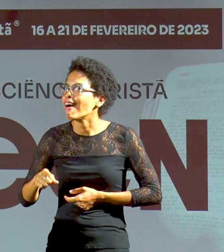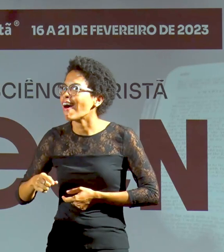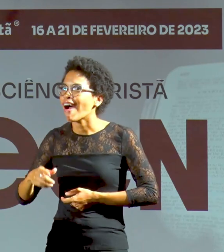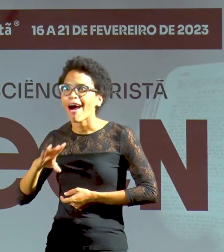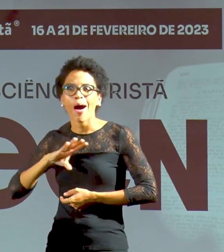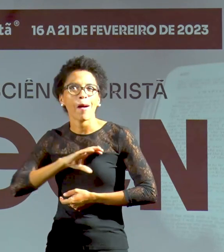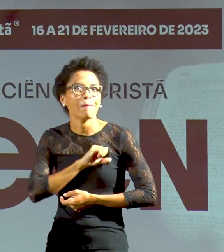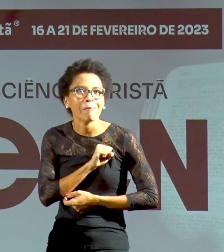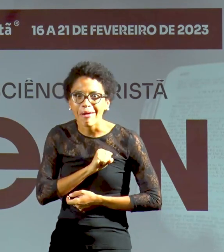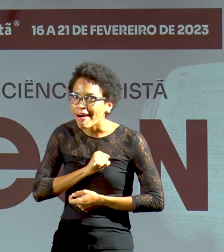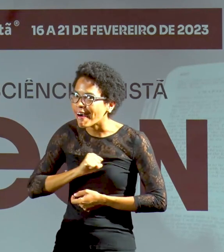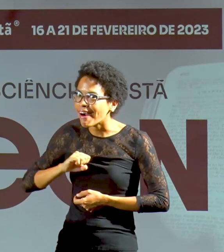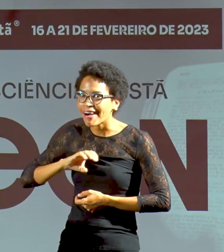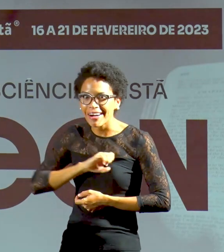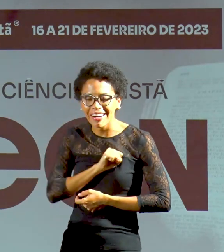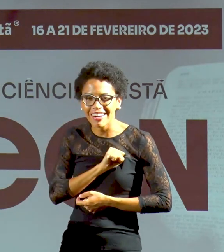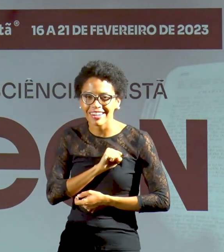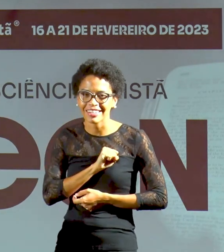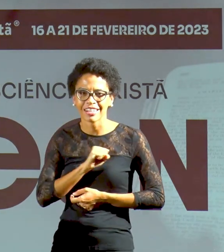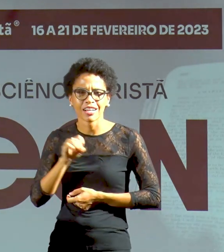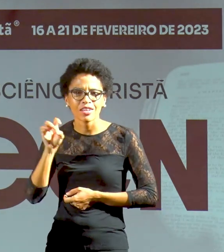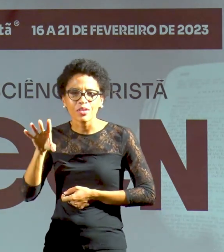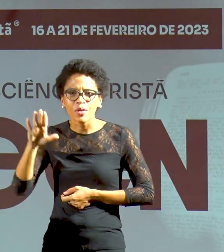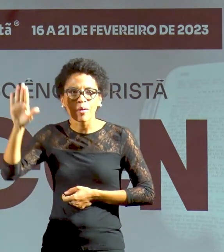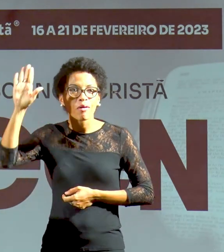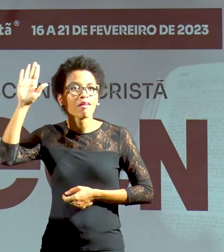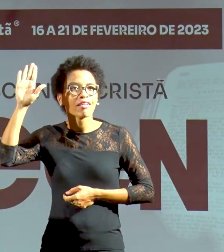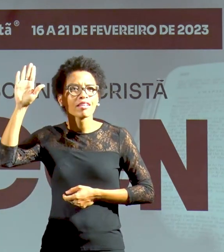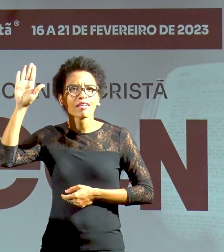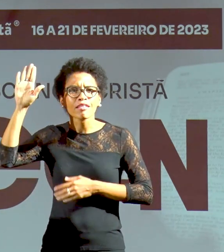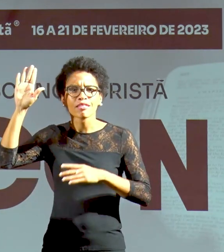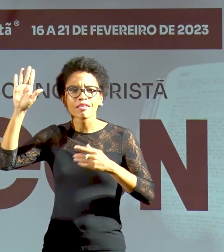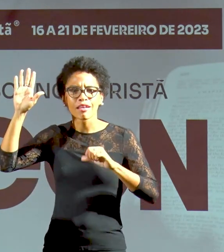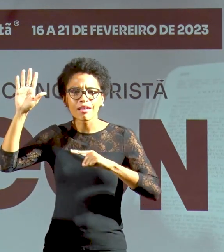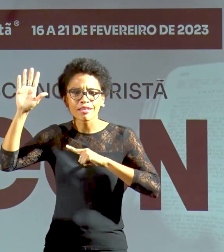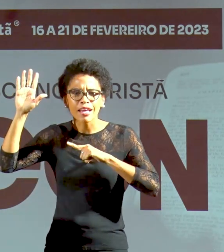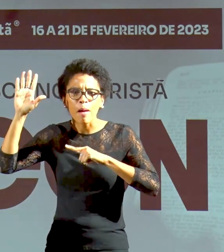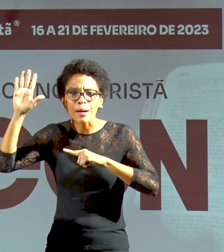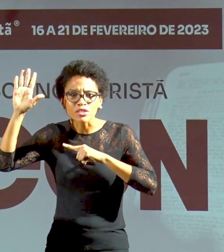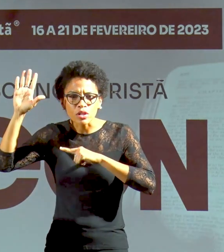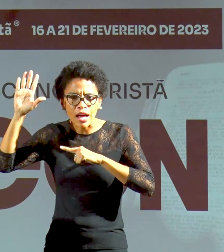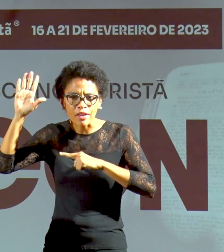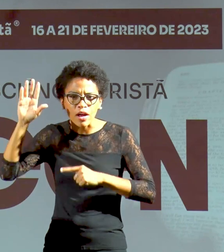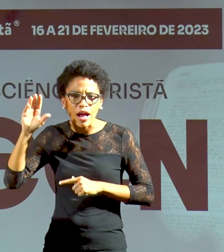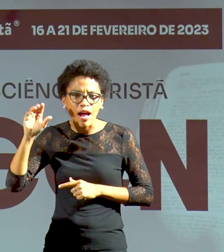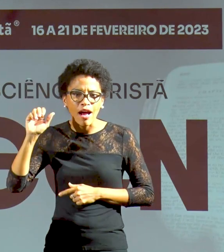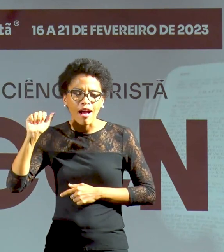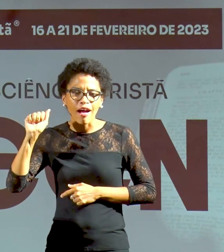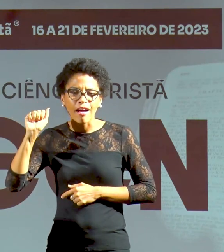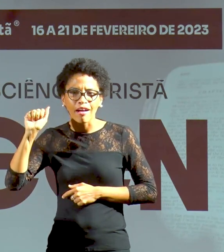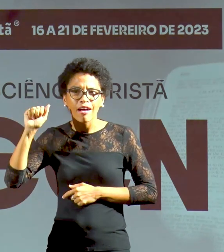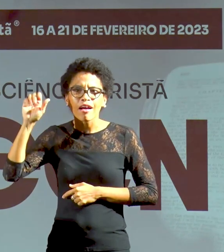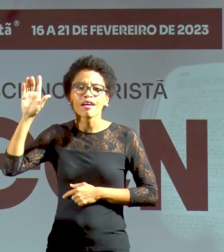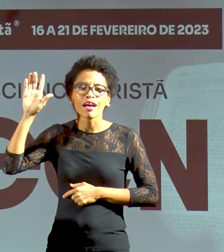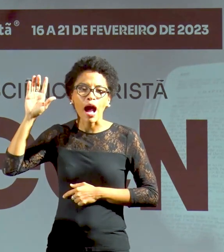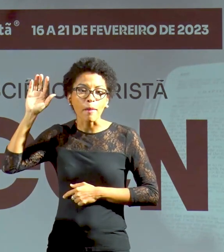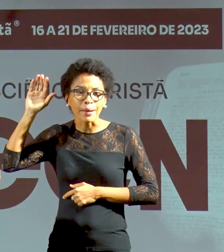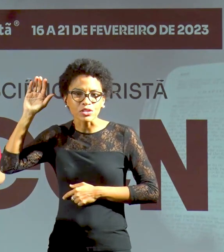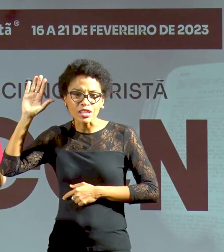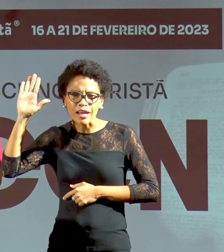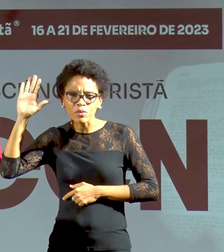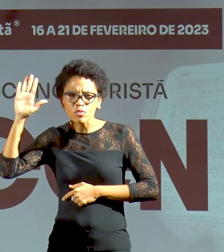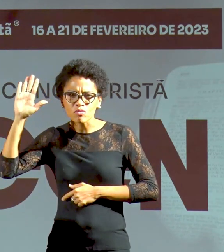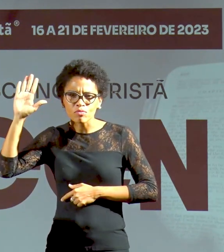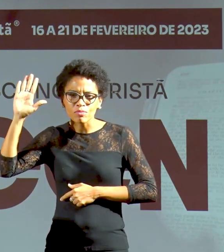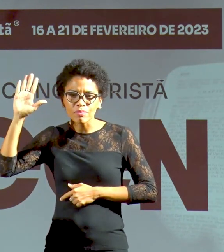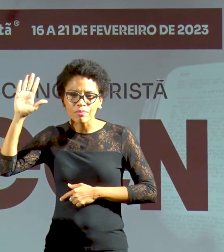eu quero saber só quem tá apaixonado por favor levanta a mão para mim olha que turma apaixonada Olha